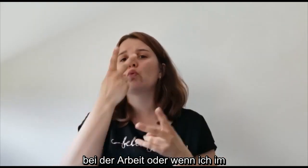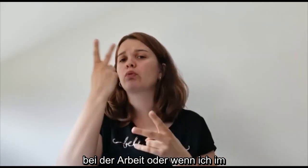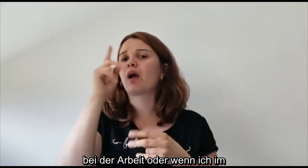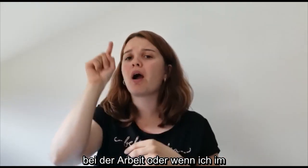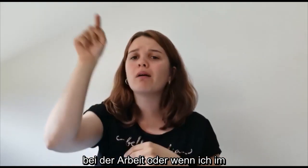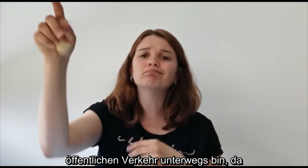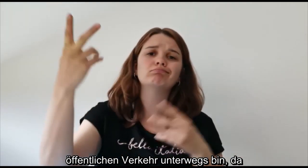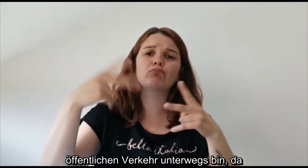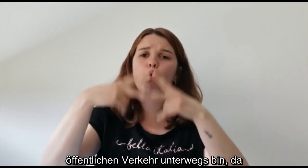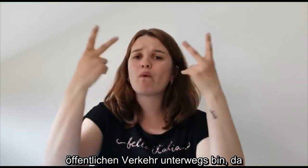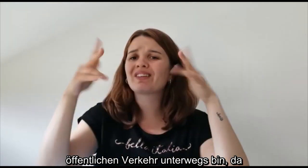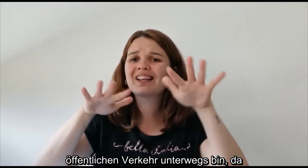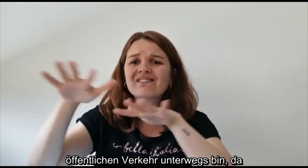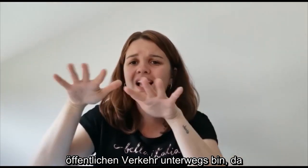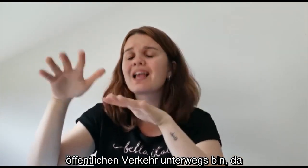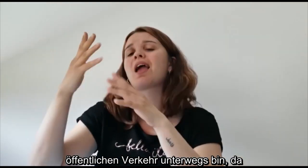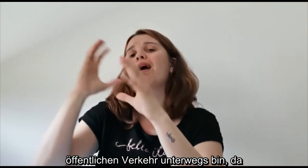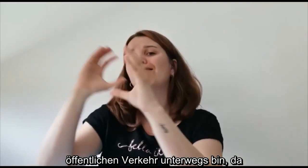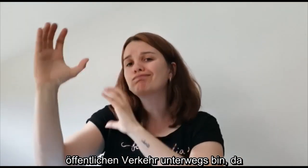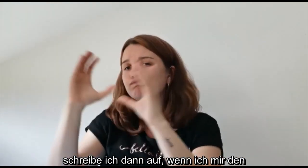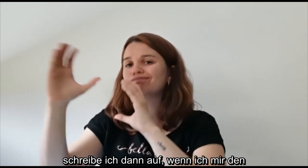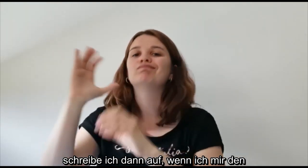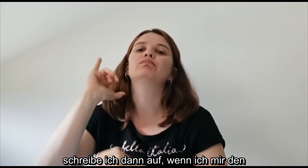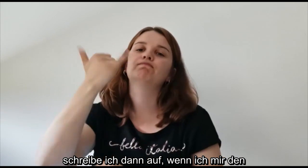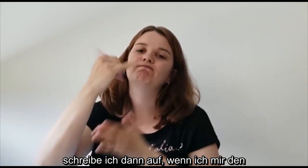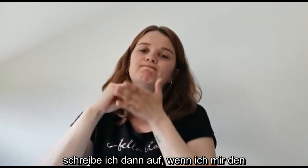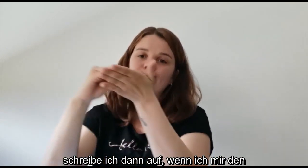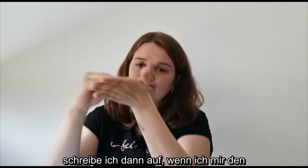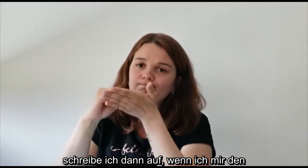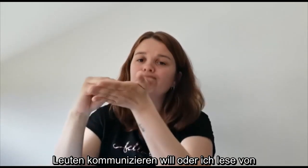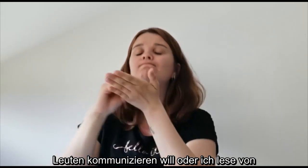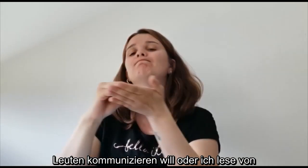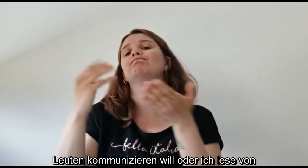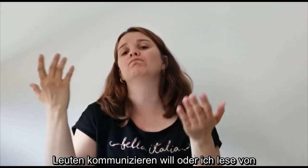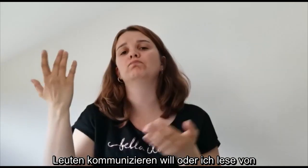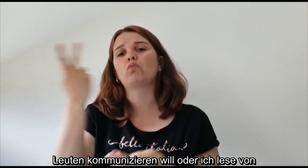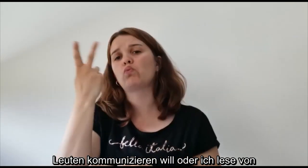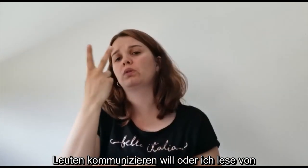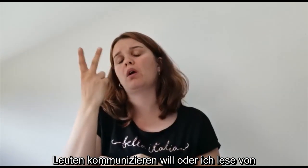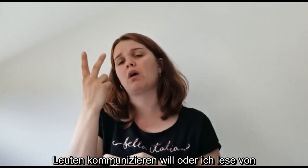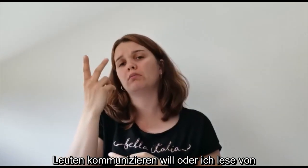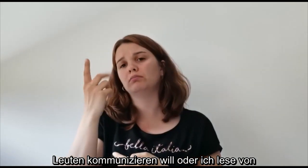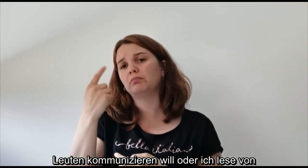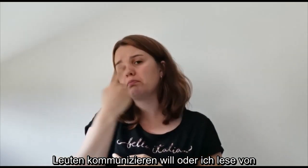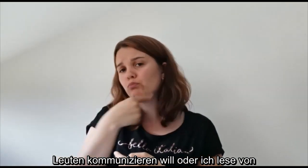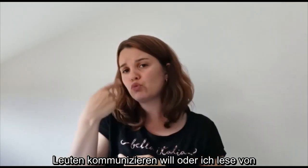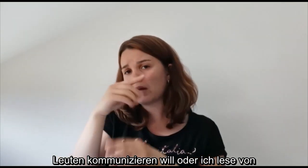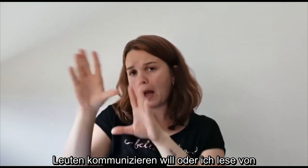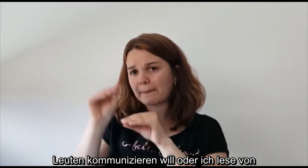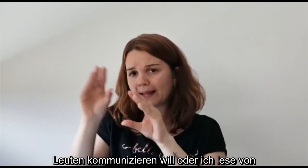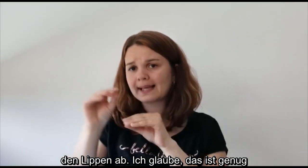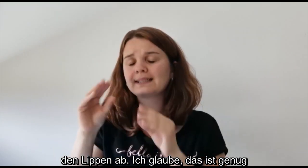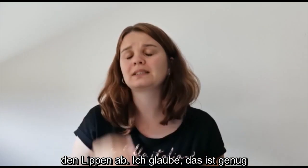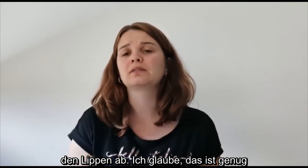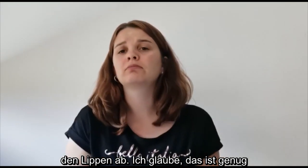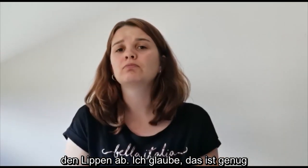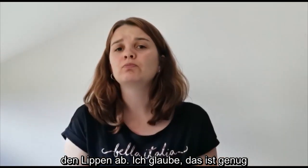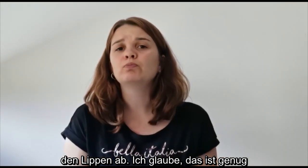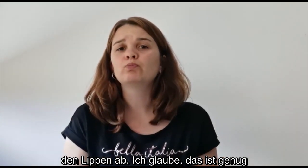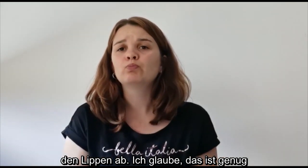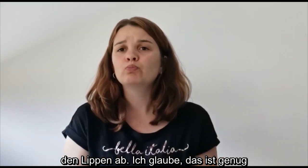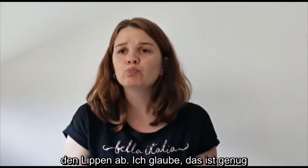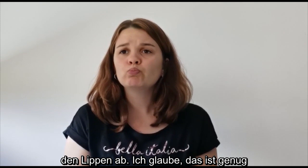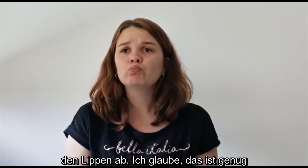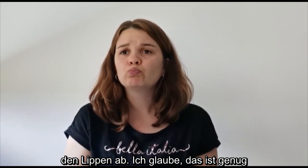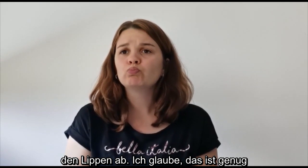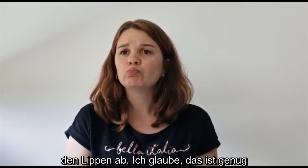oder wenn ich im öffentlichen Verkehr unterwegs bin da schreibe ich dann auf wenn ich mit den Leuten kommunizieren will oder ich lese von den Lippen ab